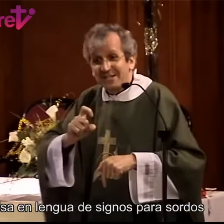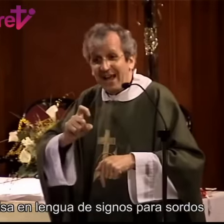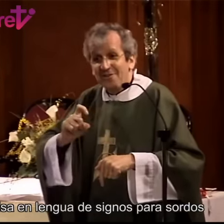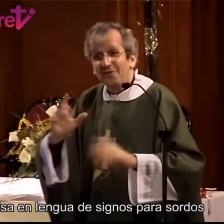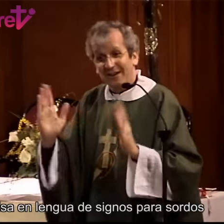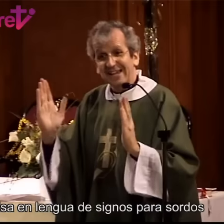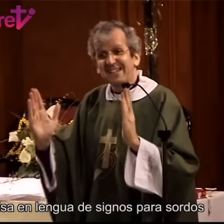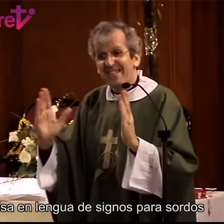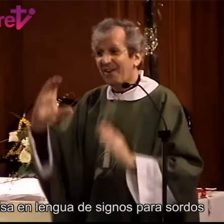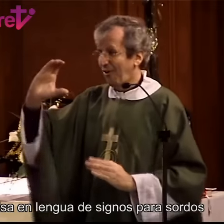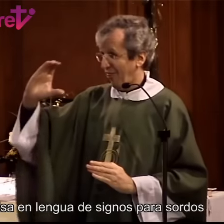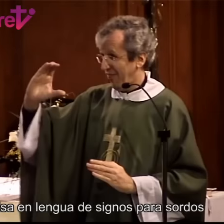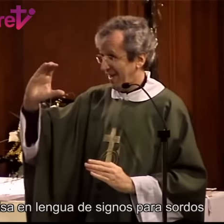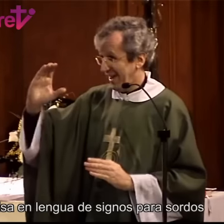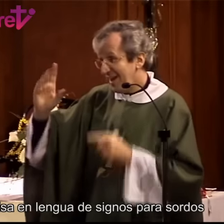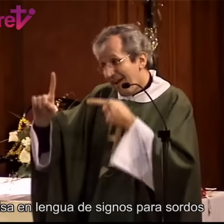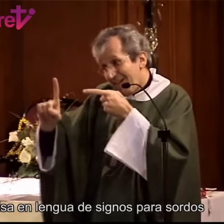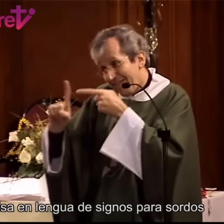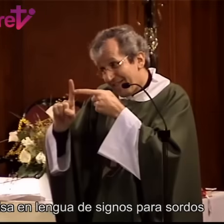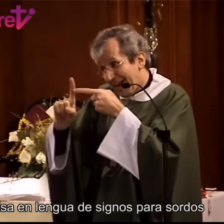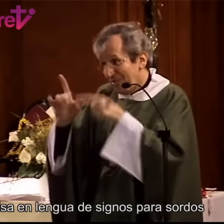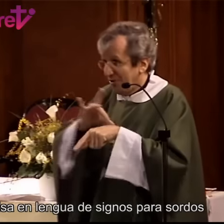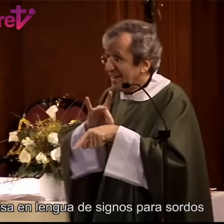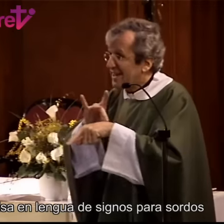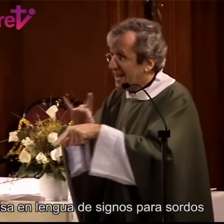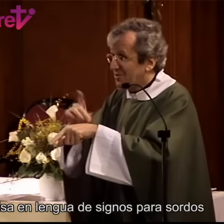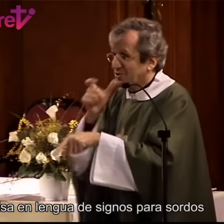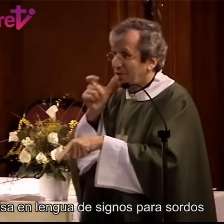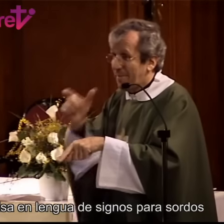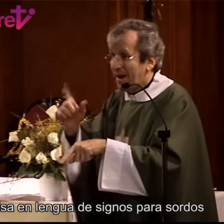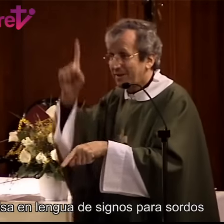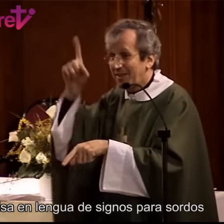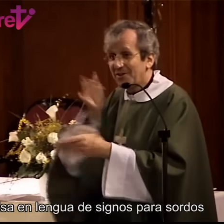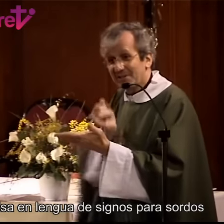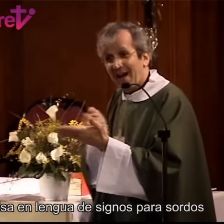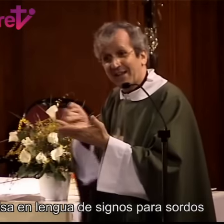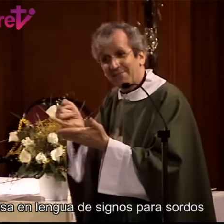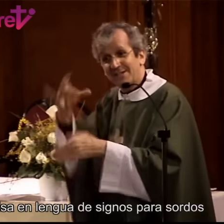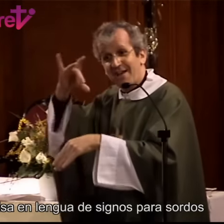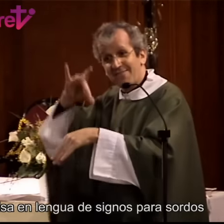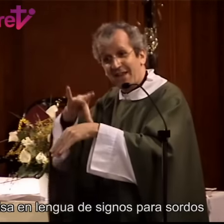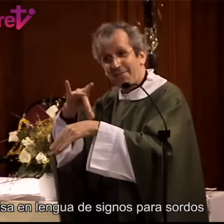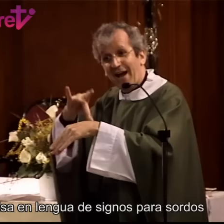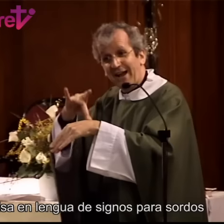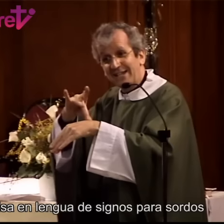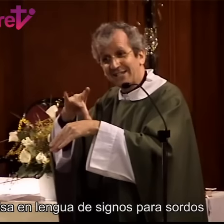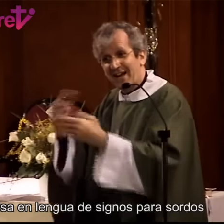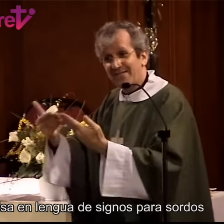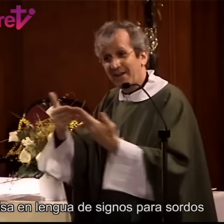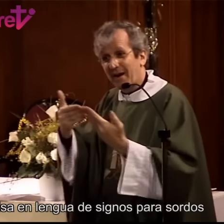año, este ciclo C, centrado y guiados con la palabra de Dios a través del evangelista, del Evangelio